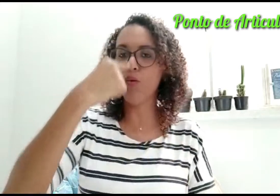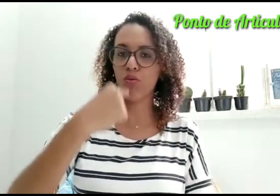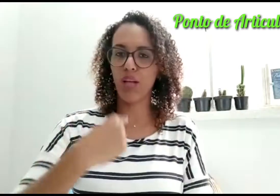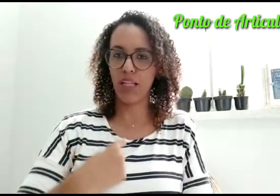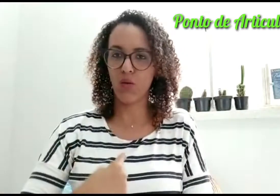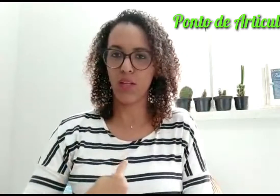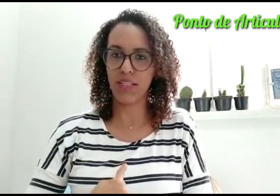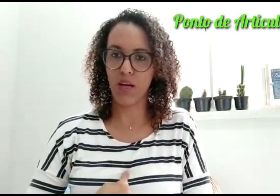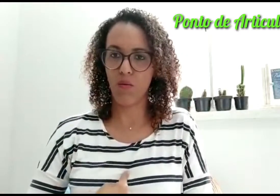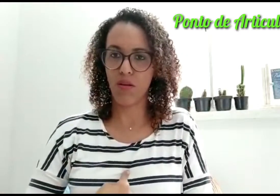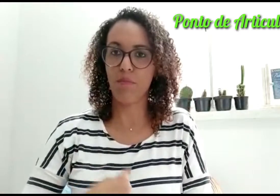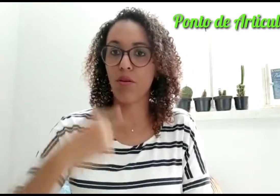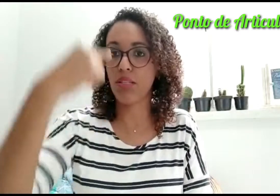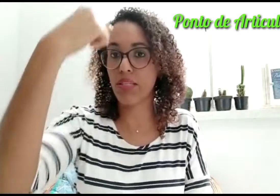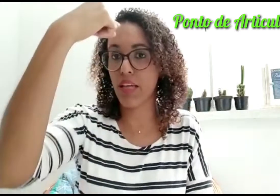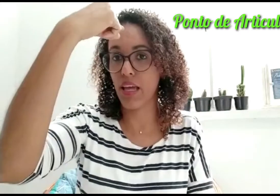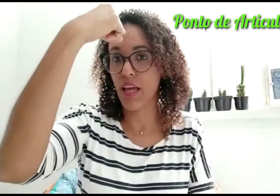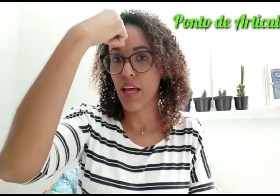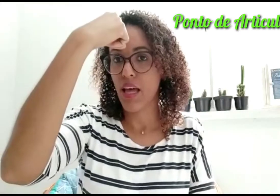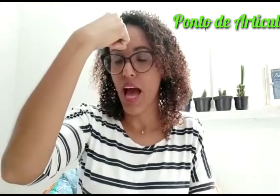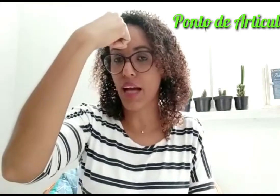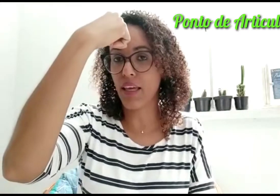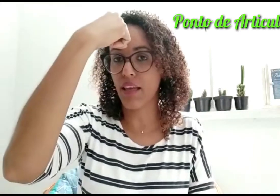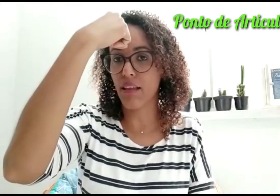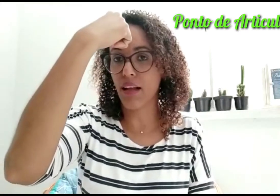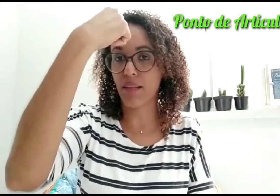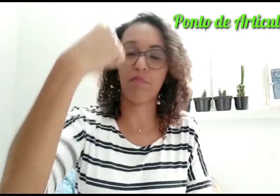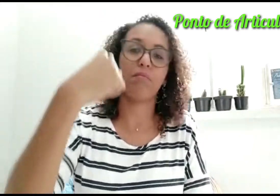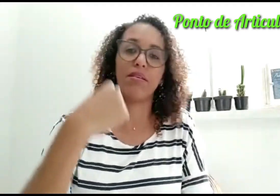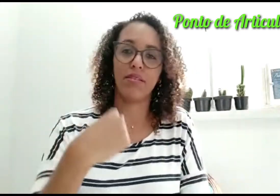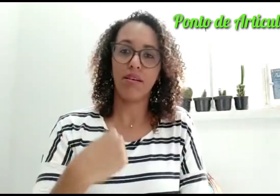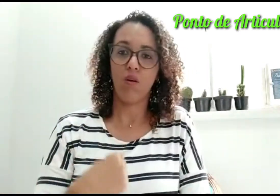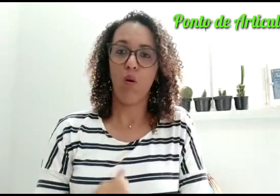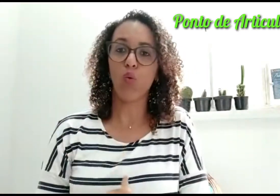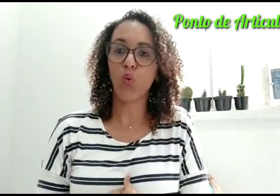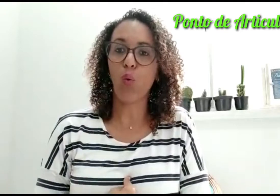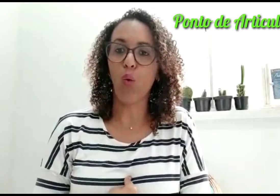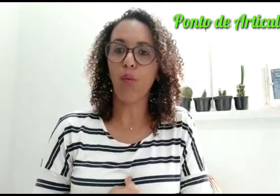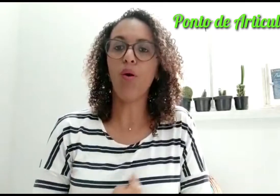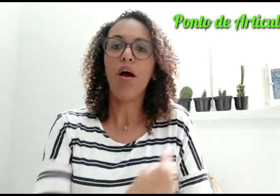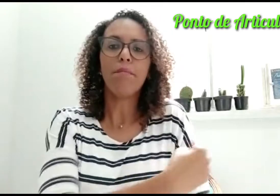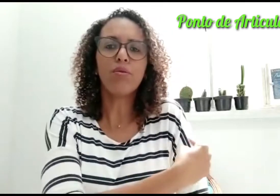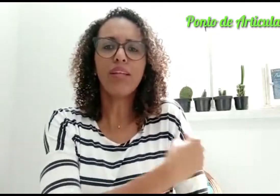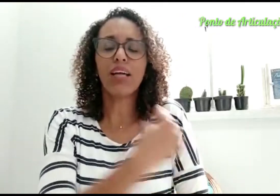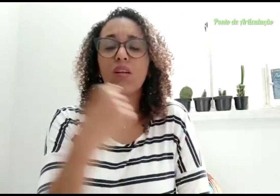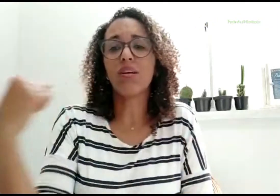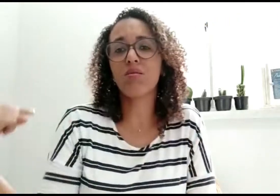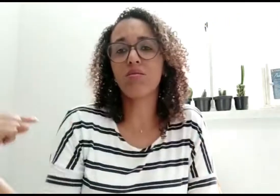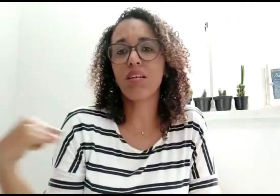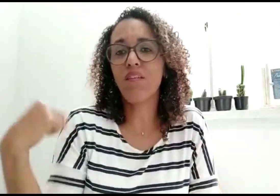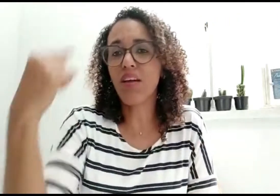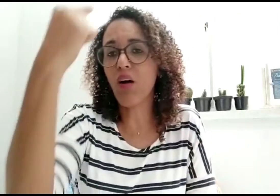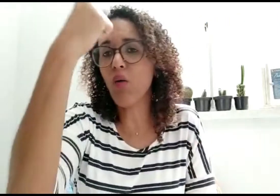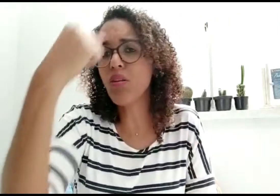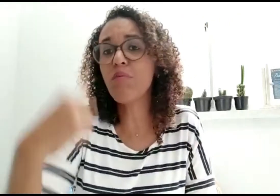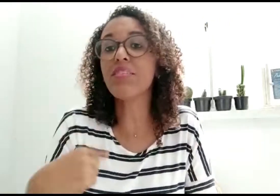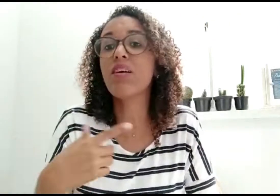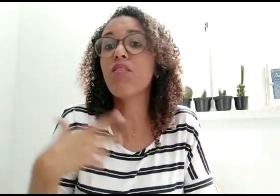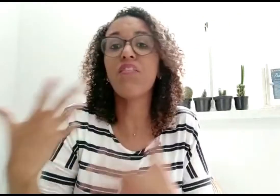ponto de articulação, que pode ser aqui na cabeça ou no corpo. Ponto de articulação significa onde vai ser